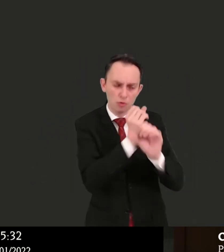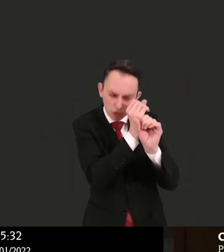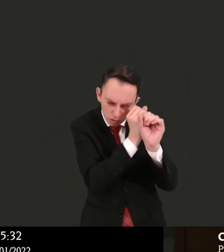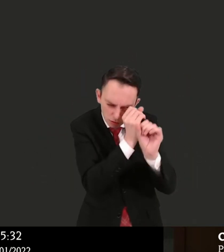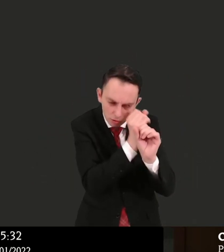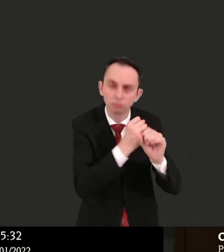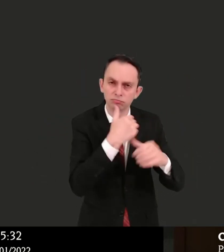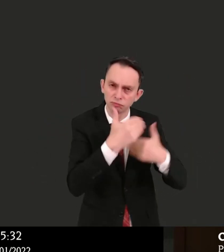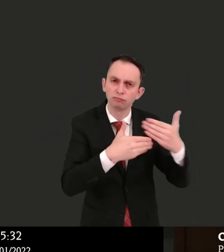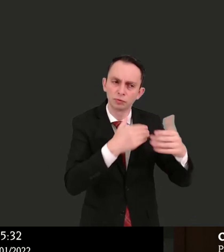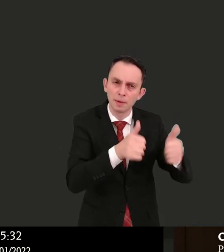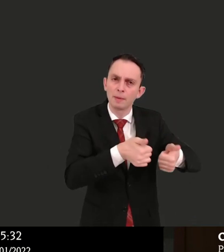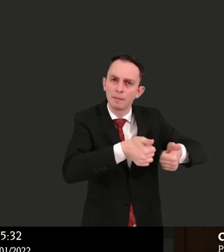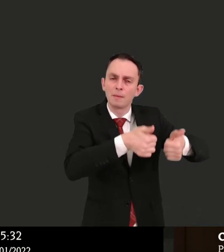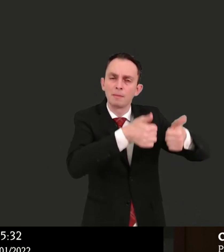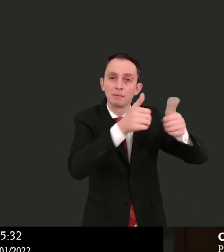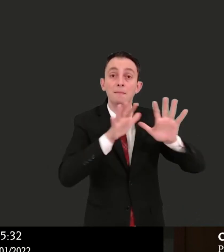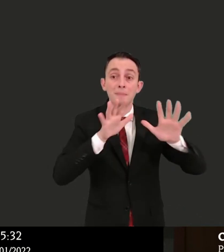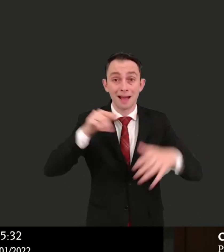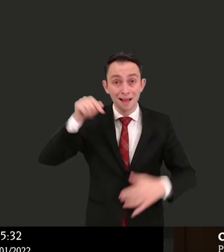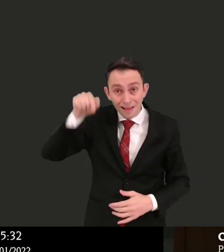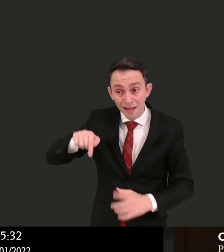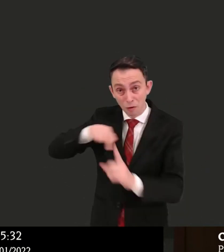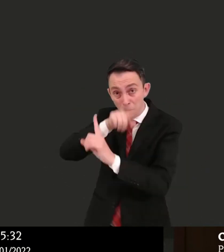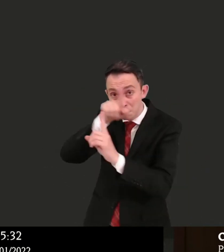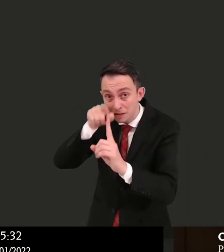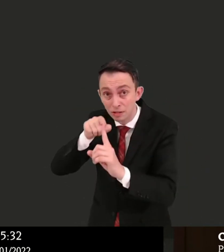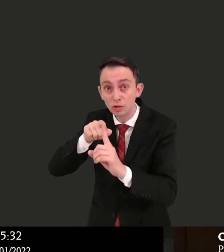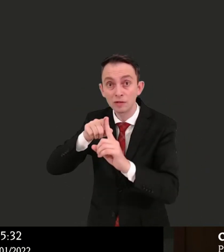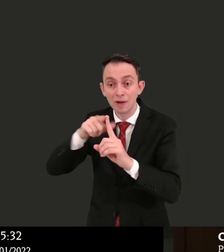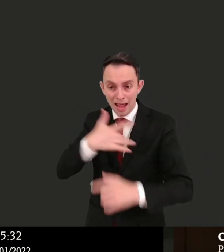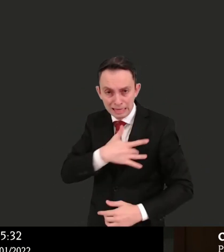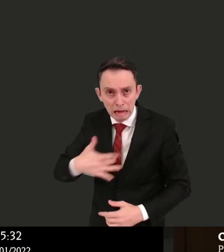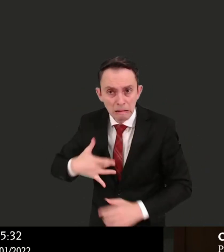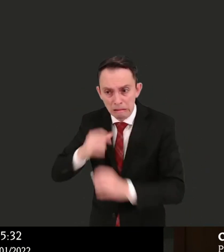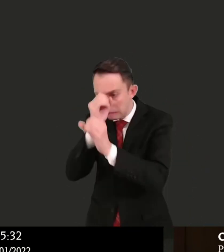fundamentais da vida, a nossa caminhada não é de progresso enquanto humanidade.